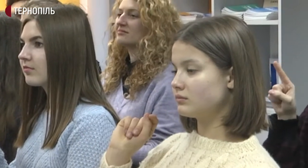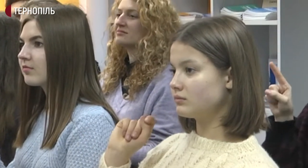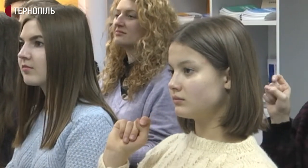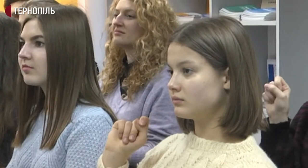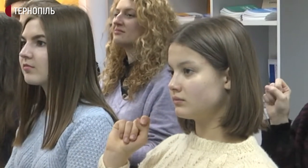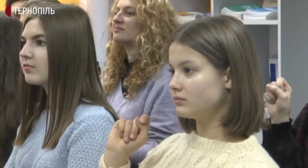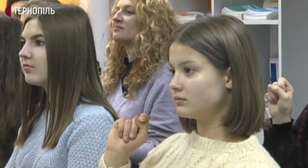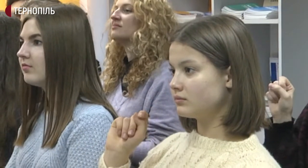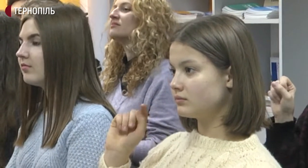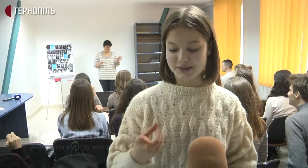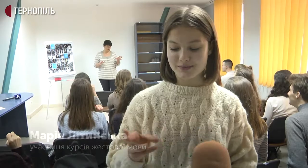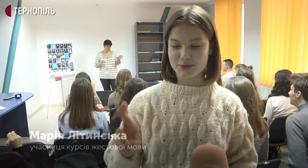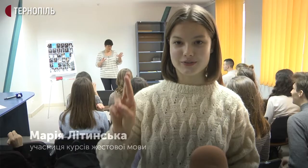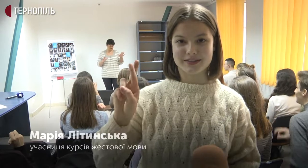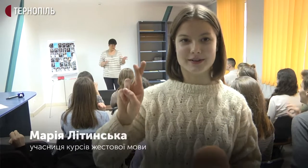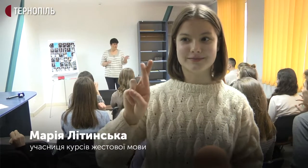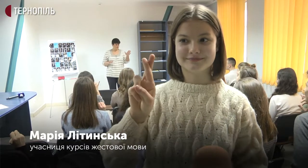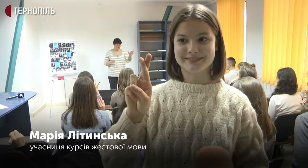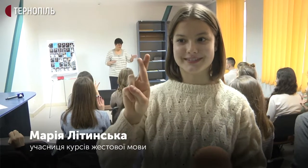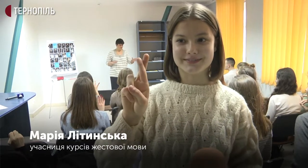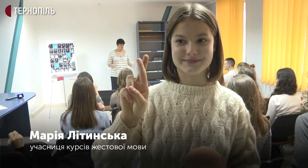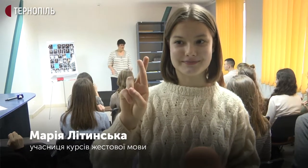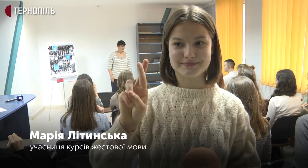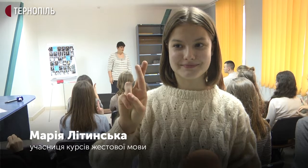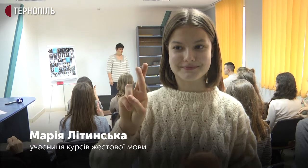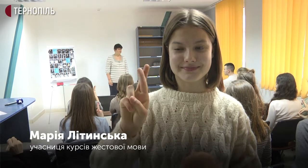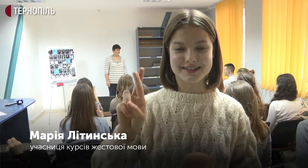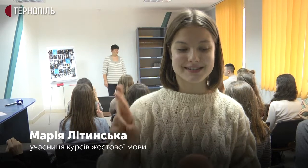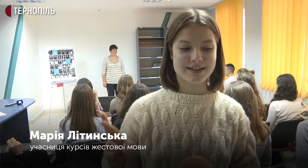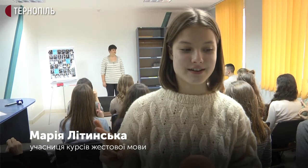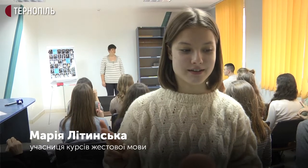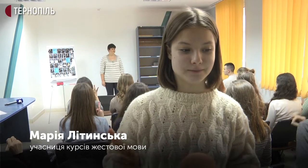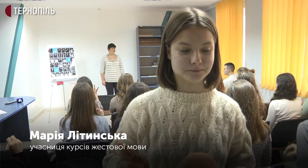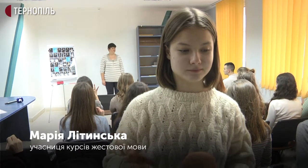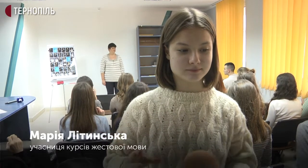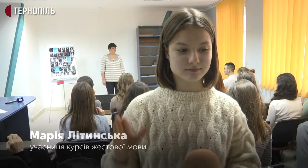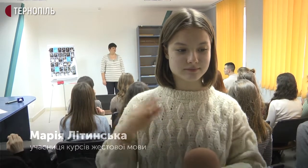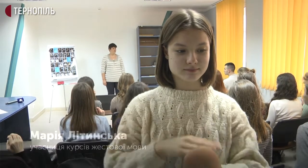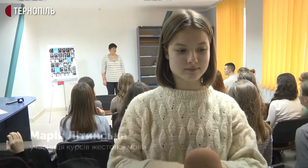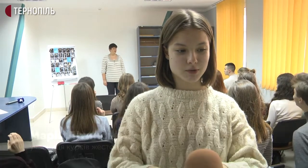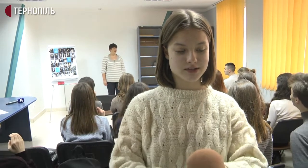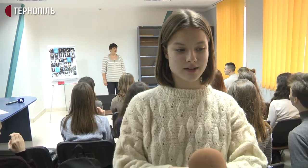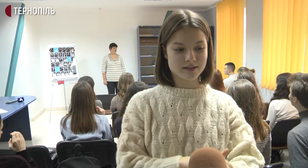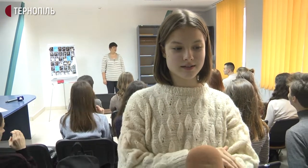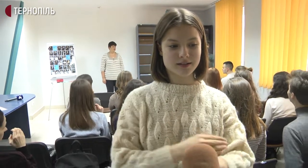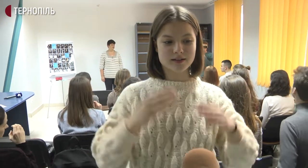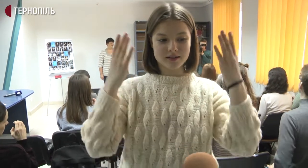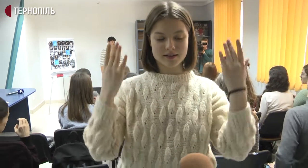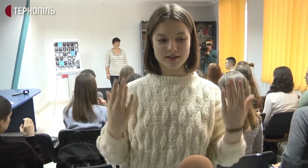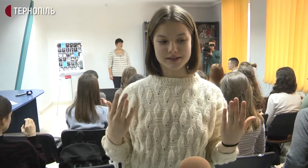вона сьогодні вивчила. Це буква «Я». Починаємо, так? Це ось так. А це